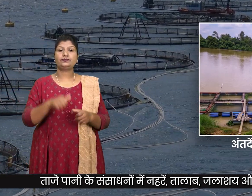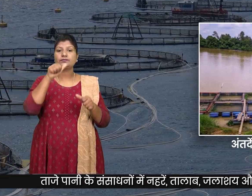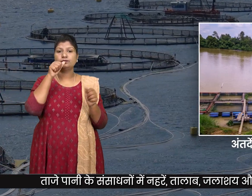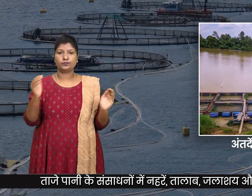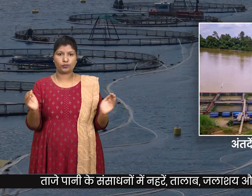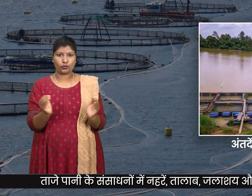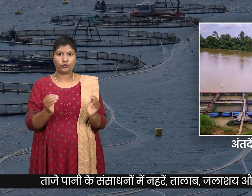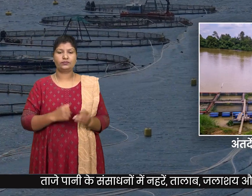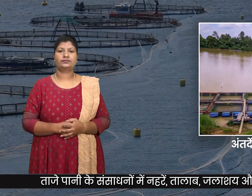हैं।